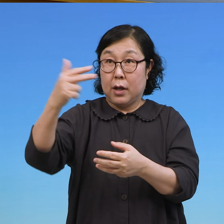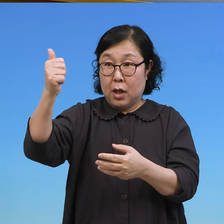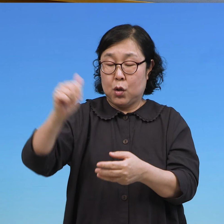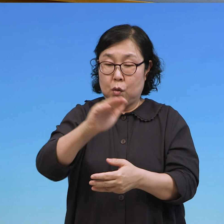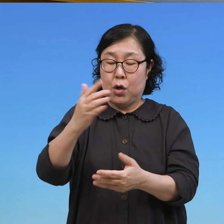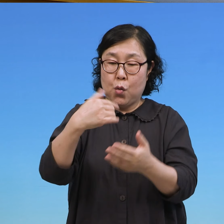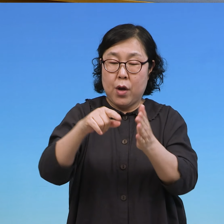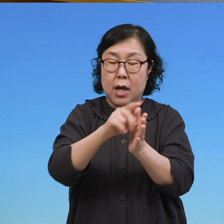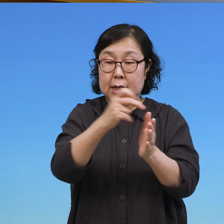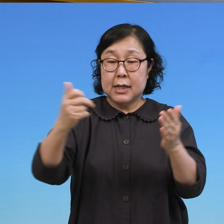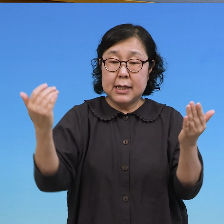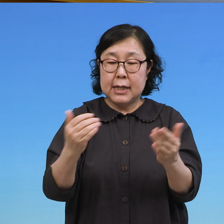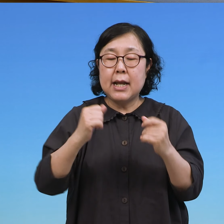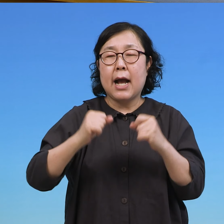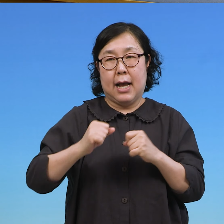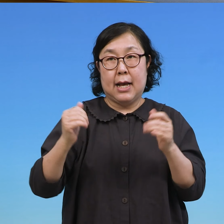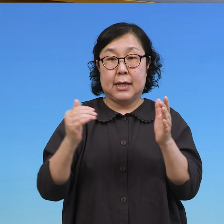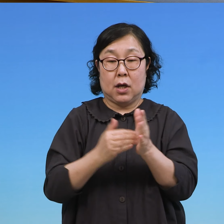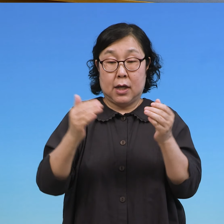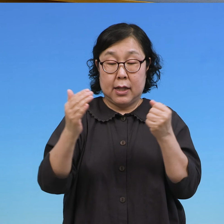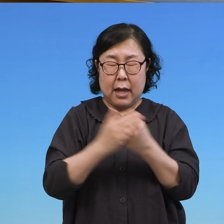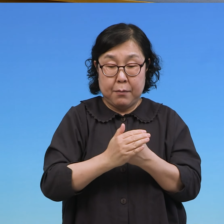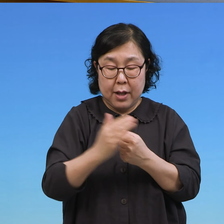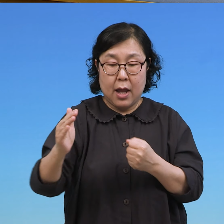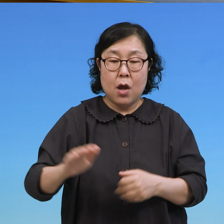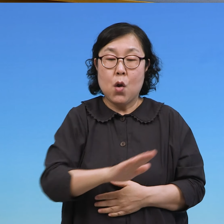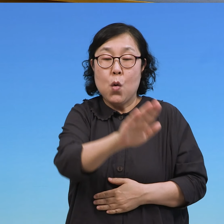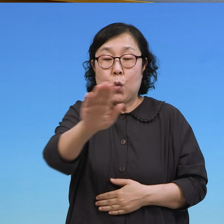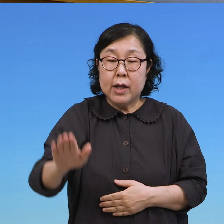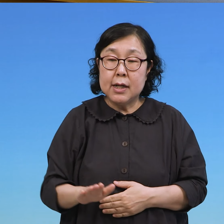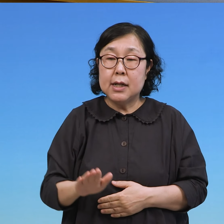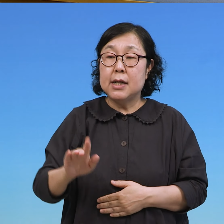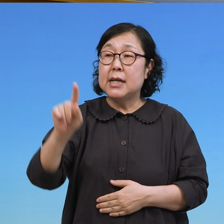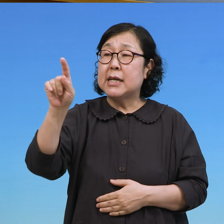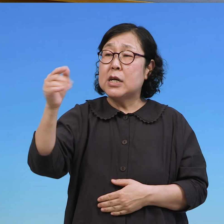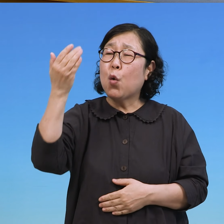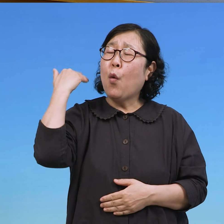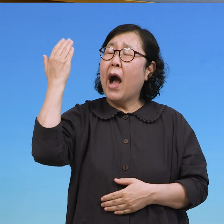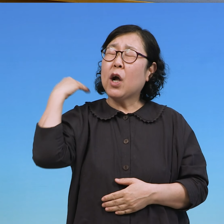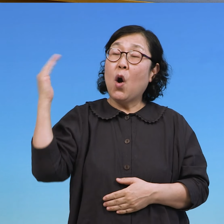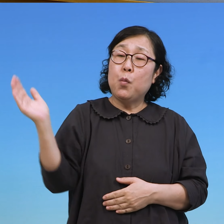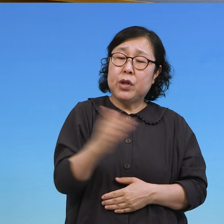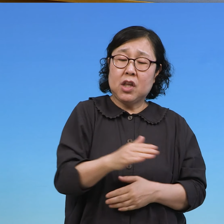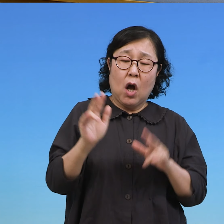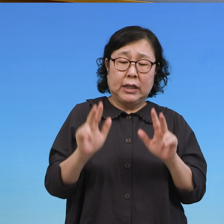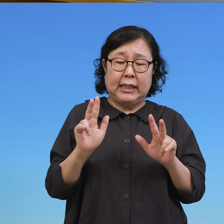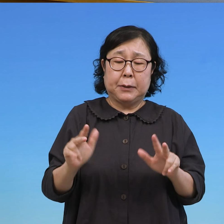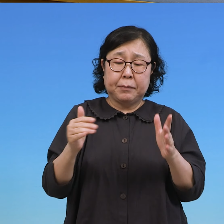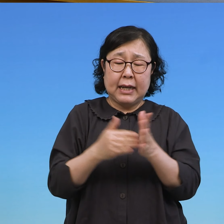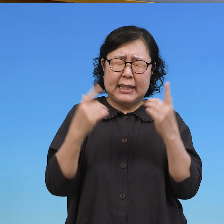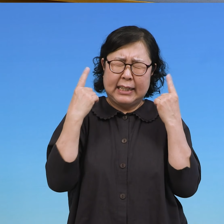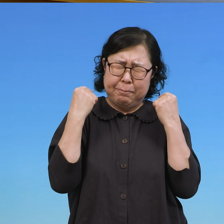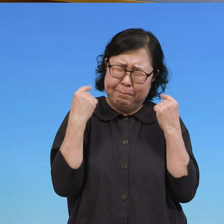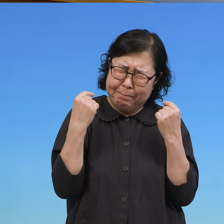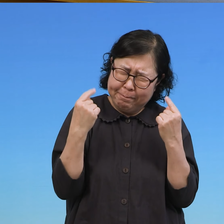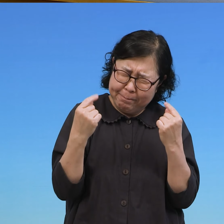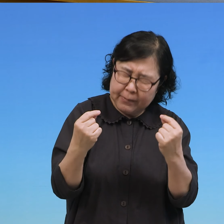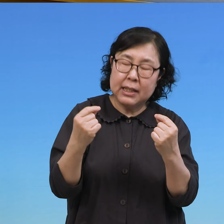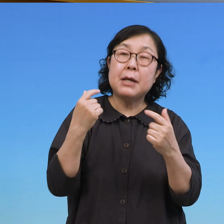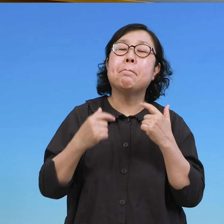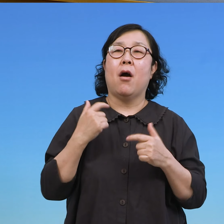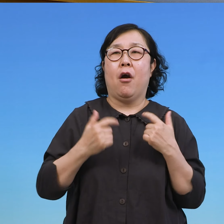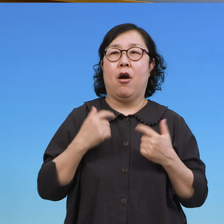일을 행하셨으니, 우리는 언제 기쁩니까? 그때부터 지금까지 쭉 기쁜 거예요. 기쁘도다.